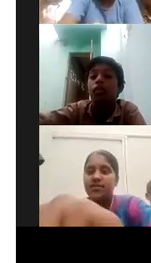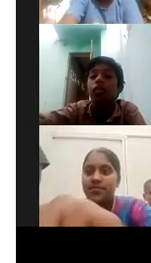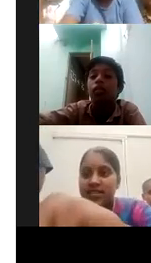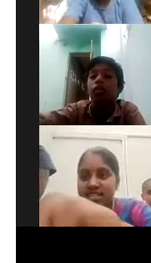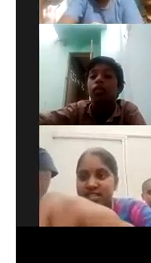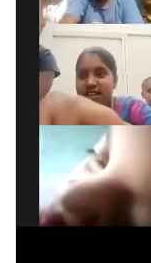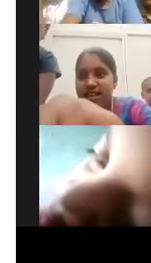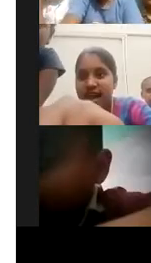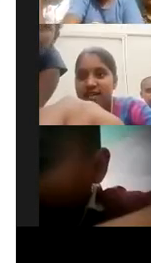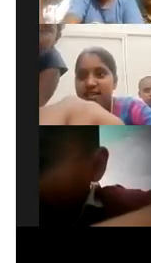Sixth one.